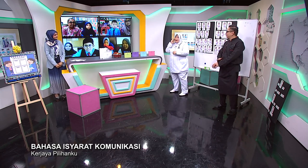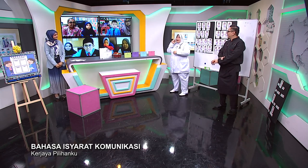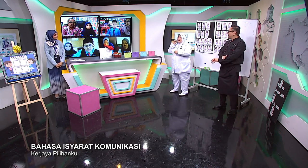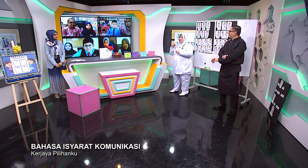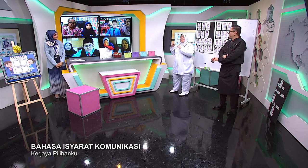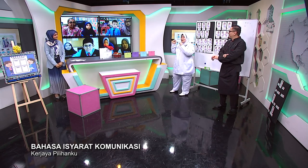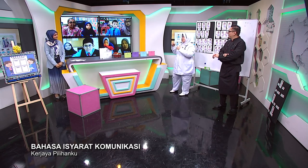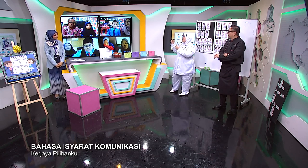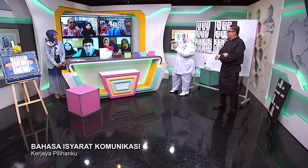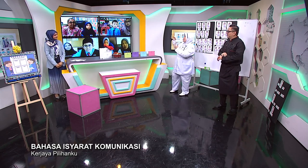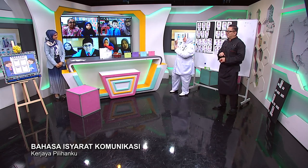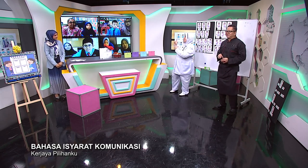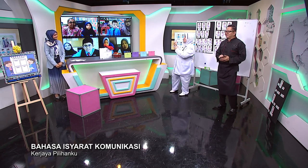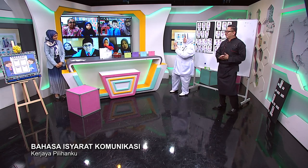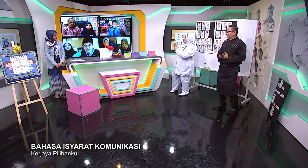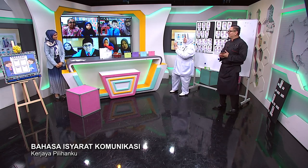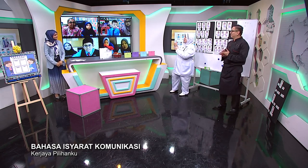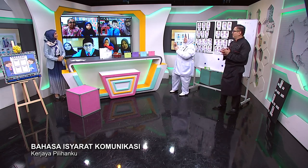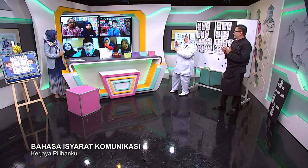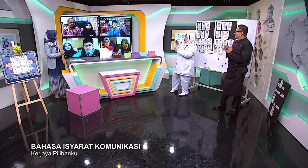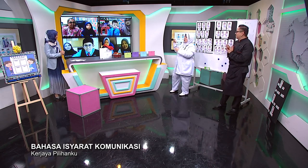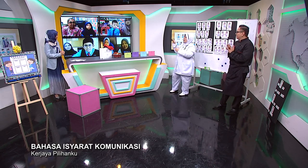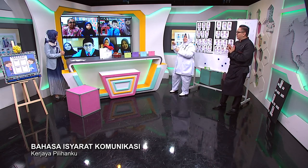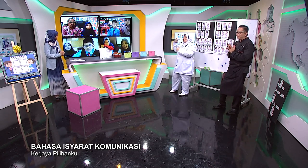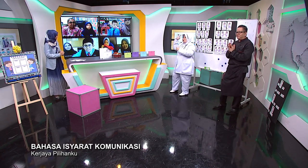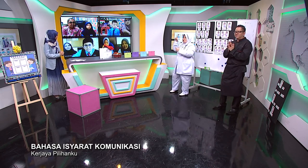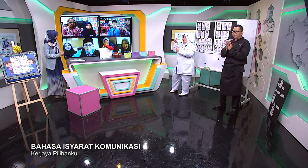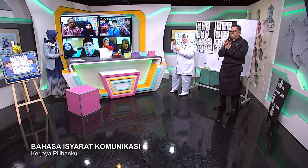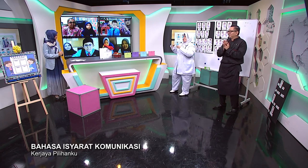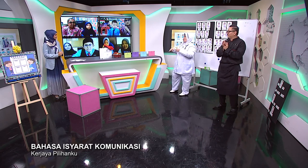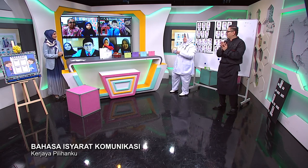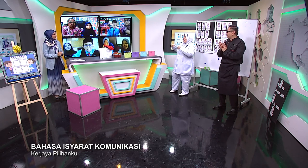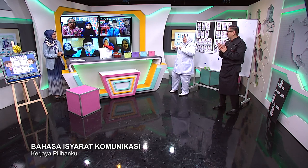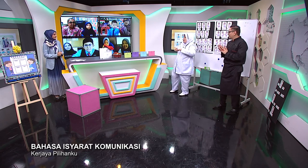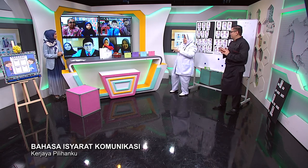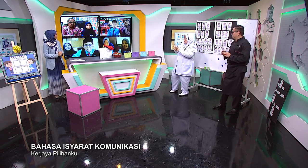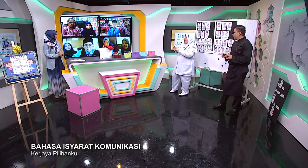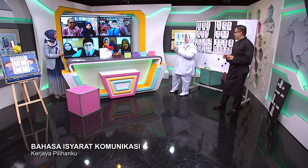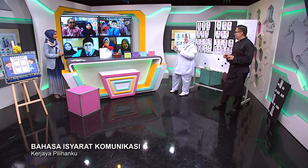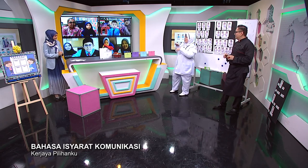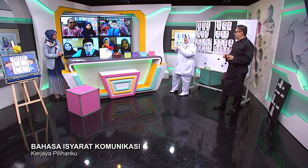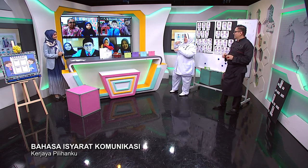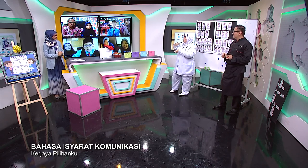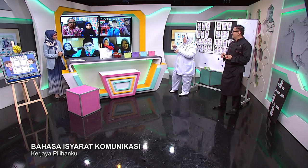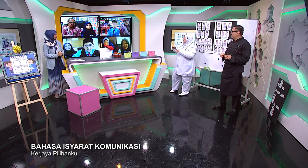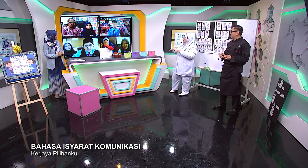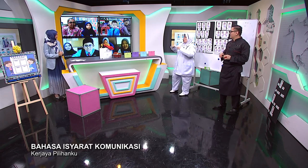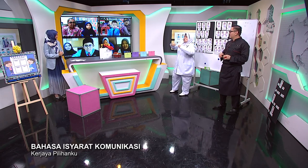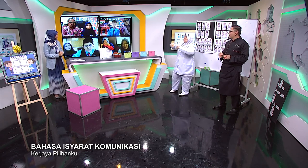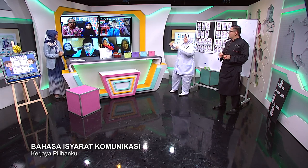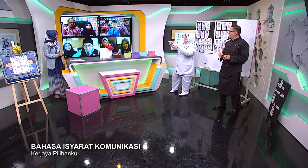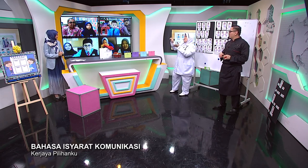Syamida, boleh pilih mana-mana murid untuk bagi peluang pada